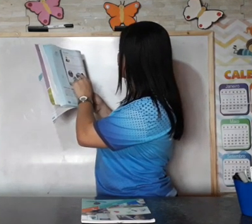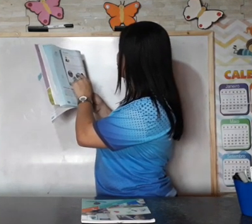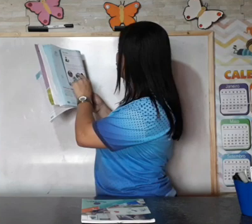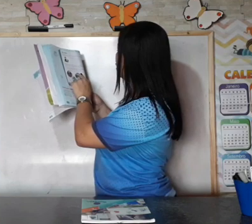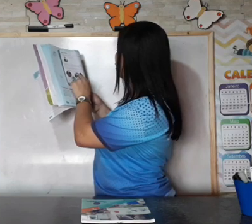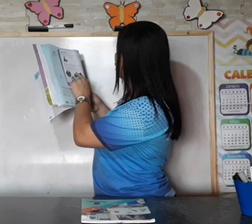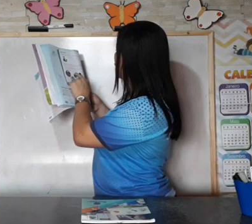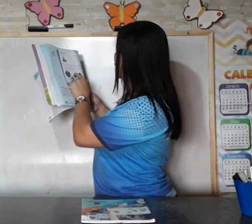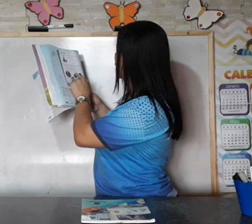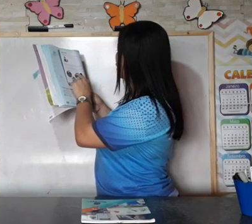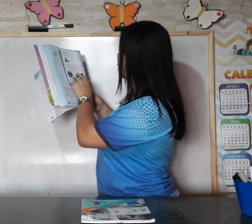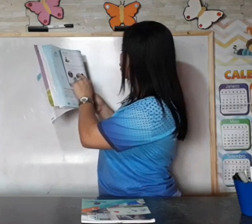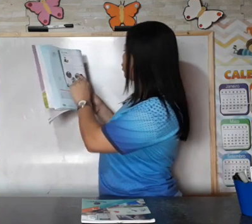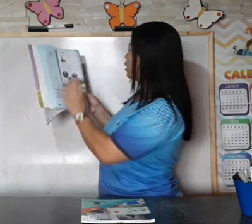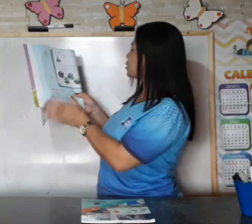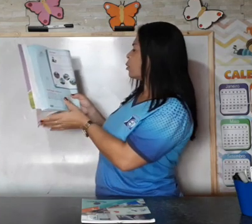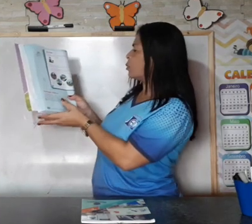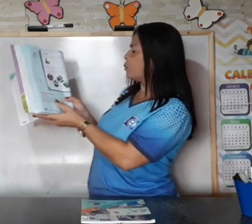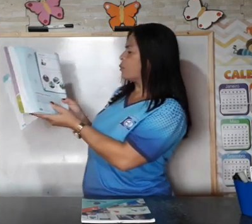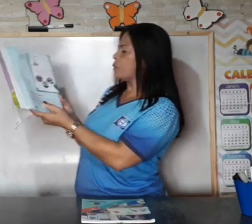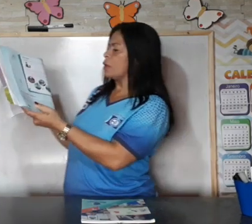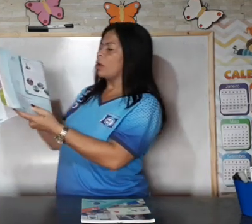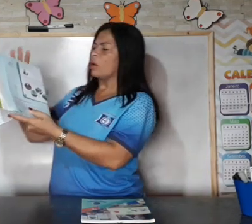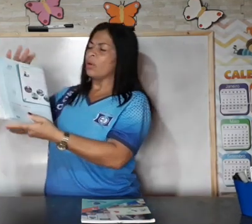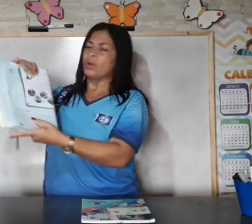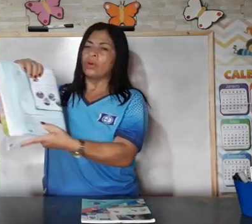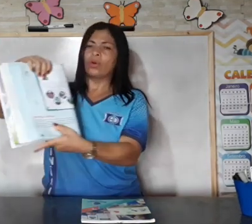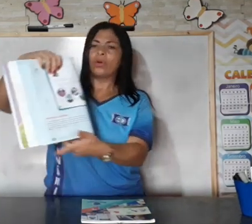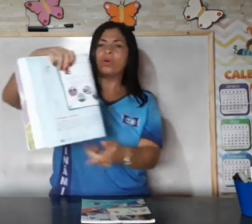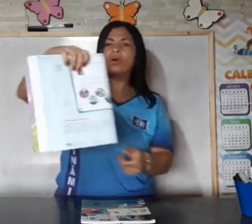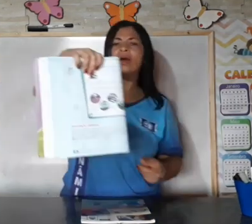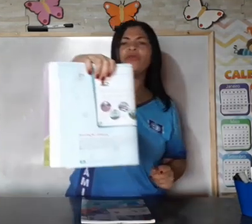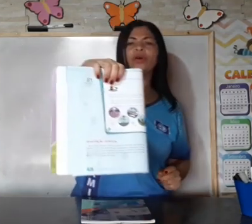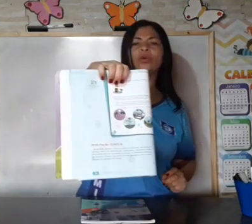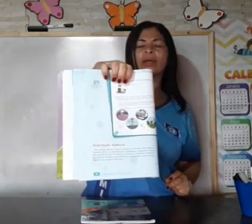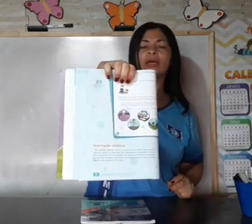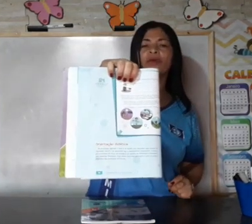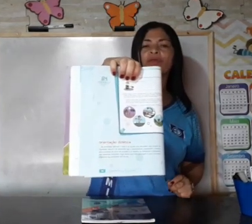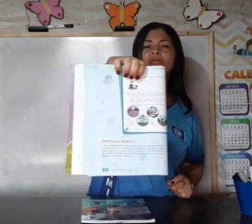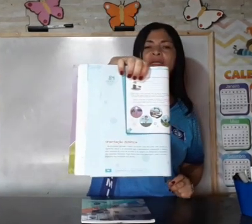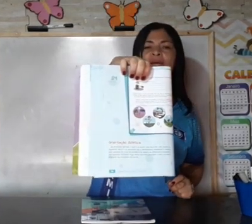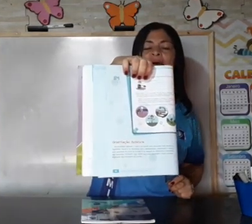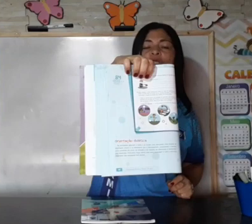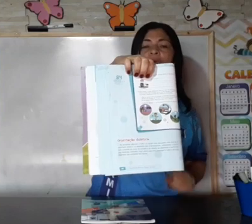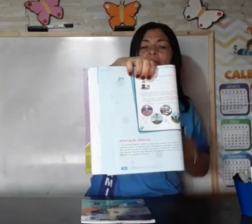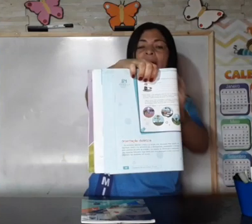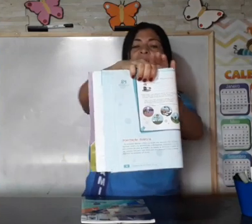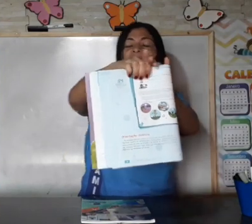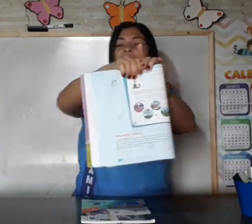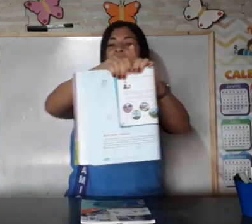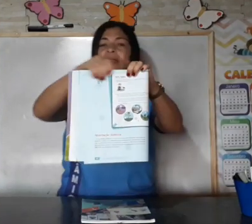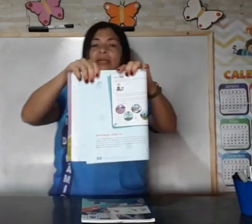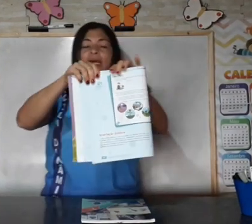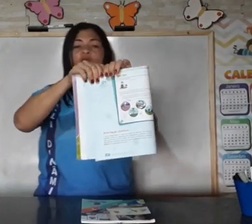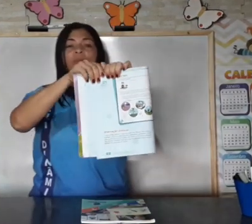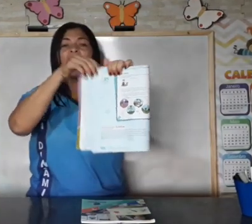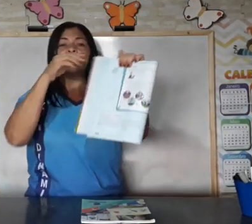adolescente. Olha só. Qual é a figura aqui que vocês acham que tá